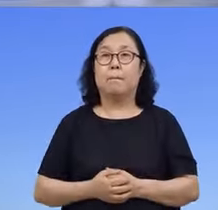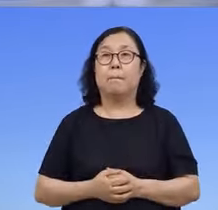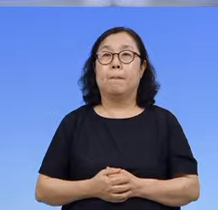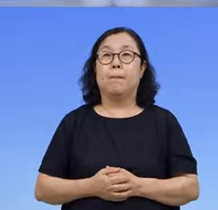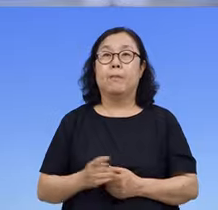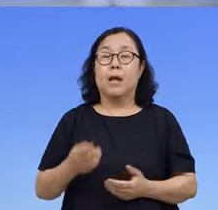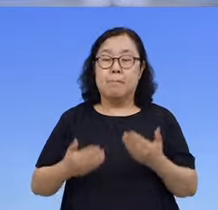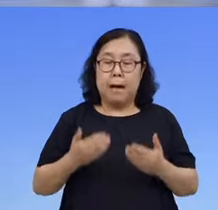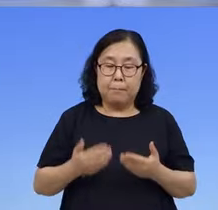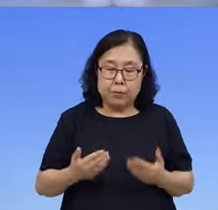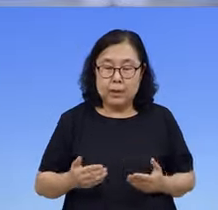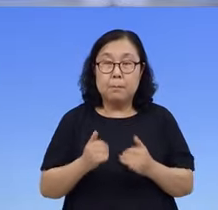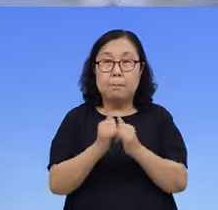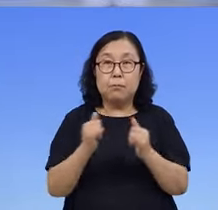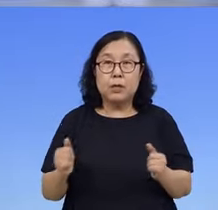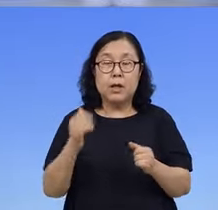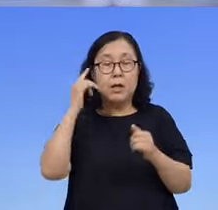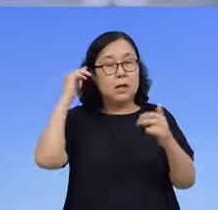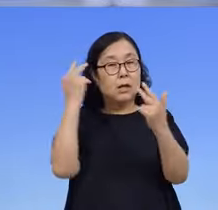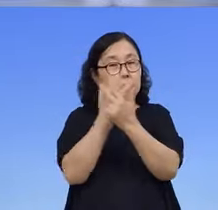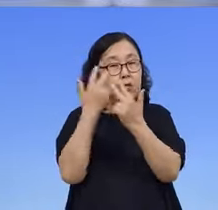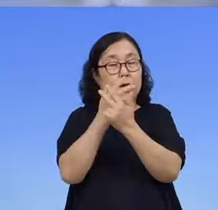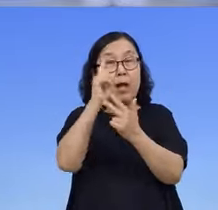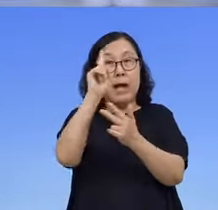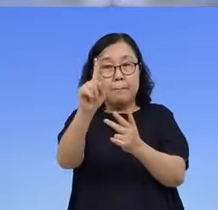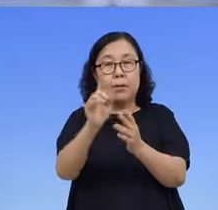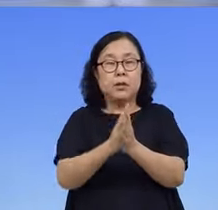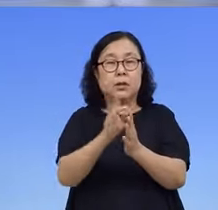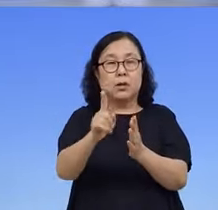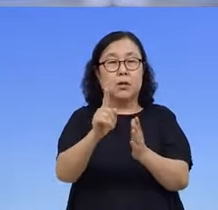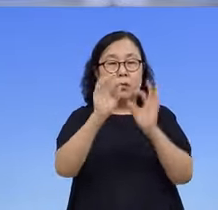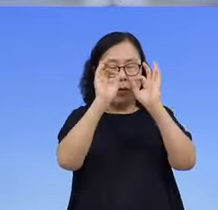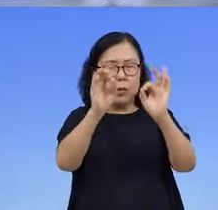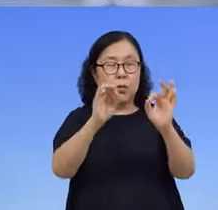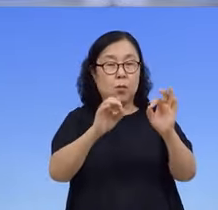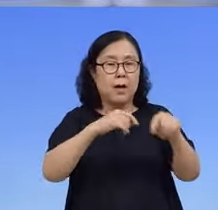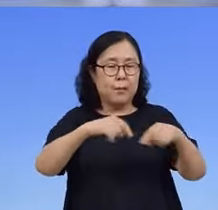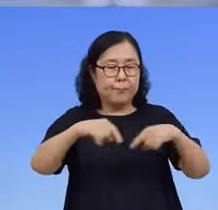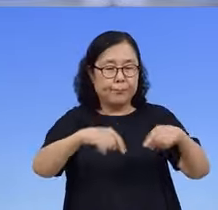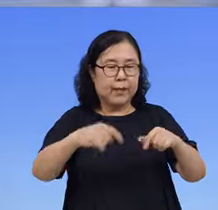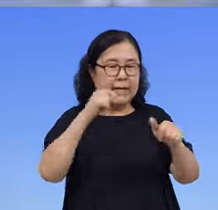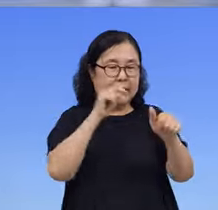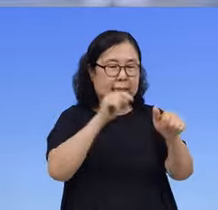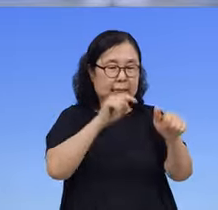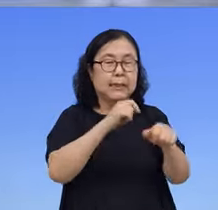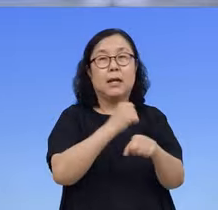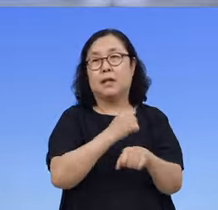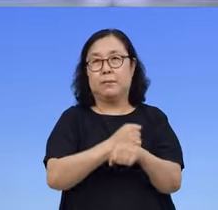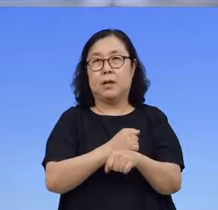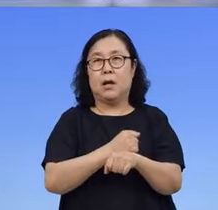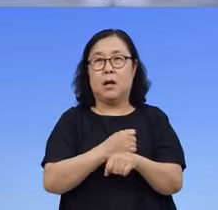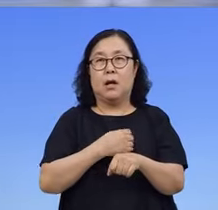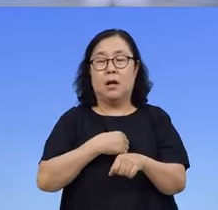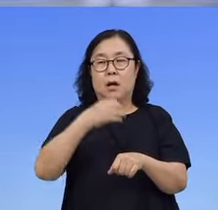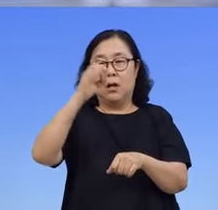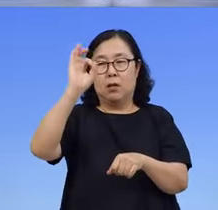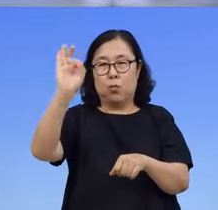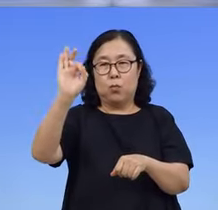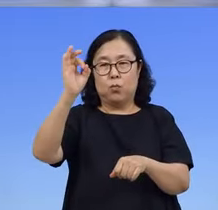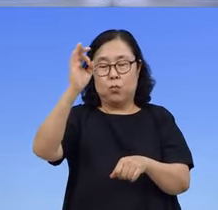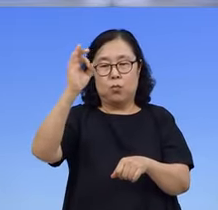감사한데요, 지금 그 바쁘신 분이 일주일에 한 번씩 현장을 가서 진두지휘를 하세요. 아무런 대가 없이.